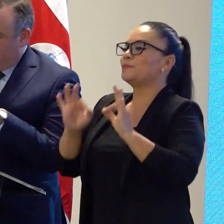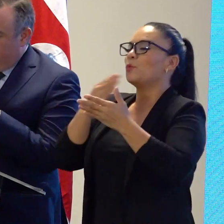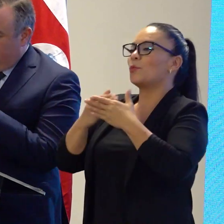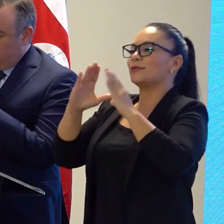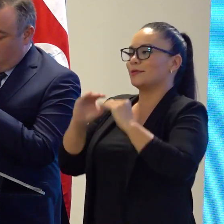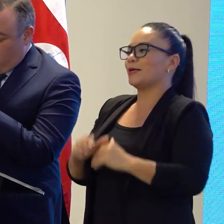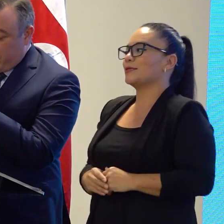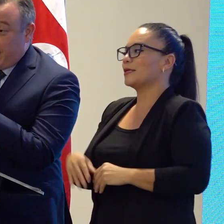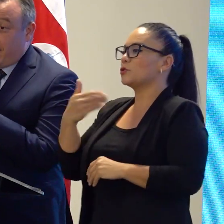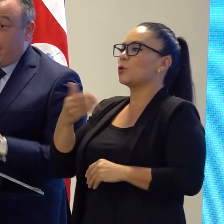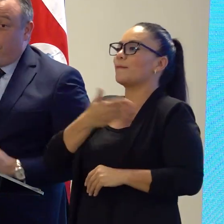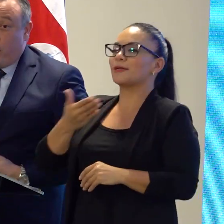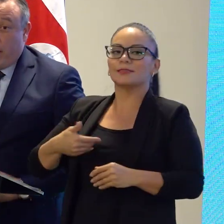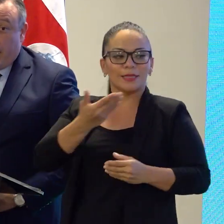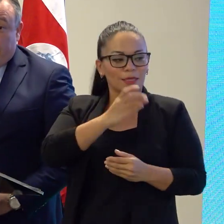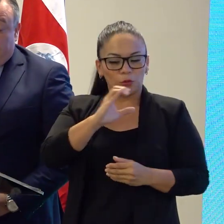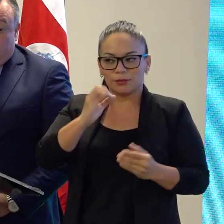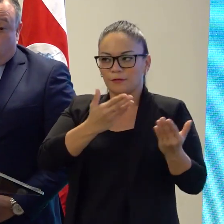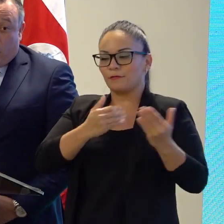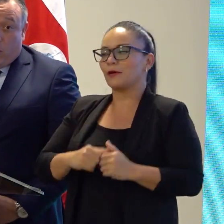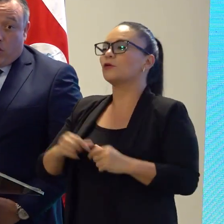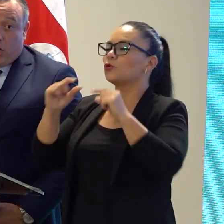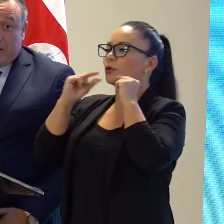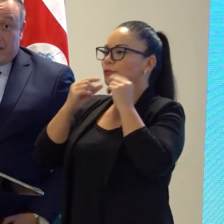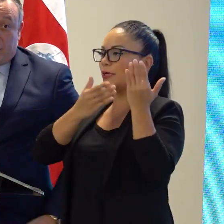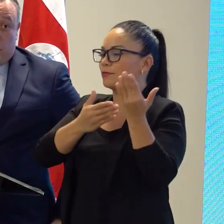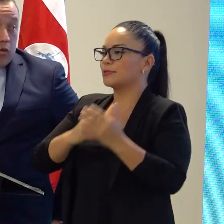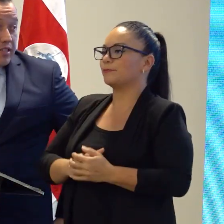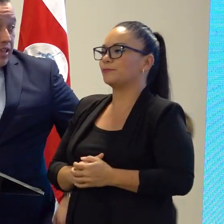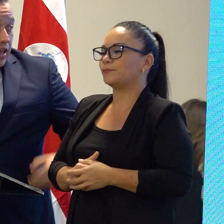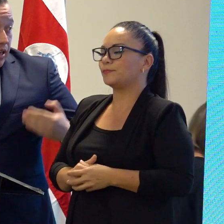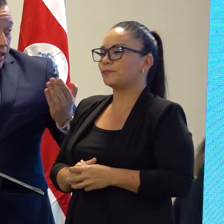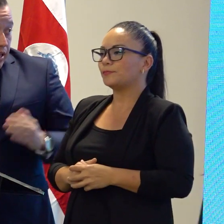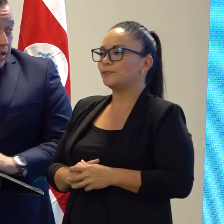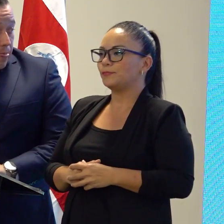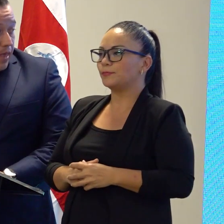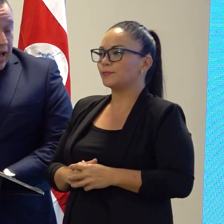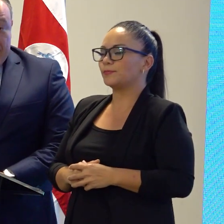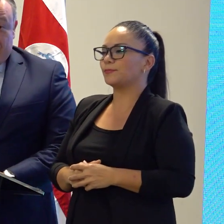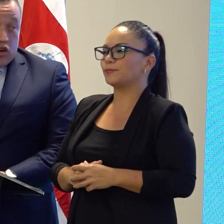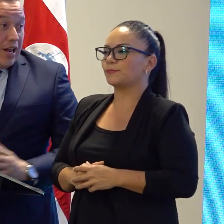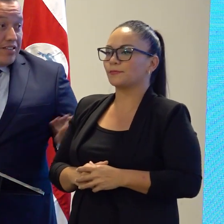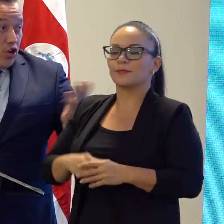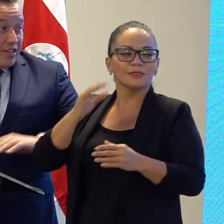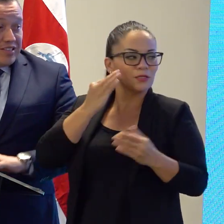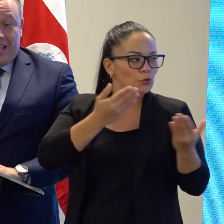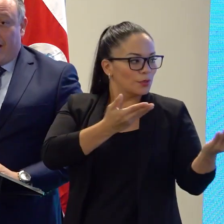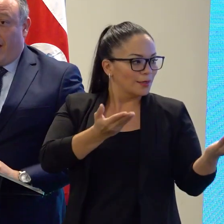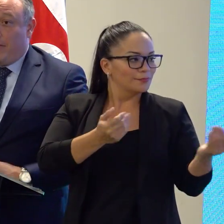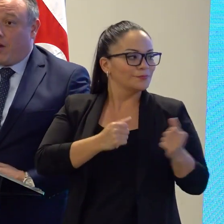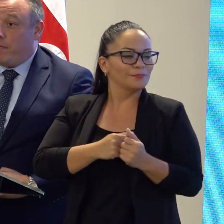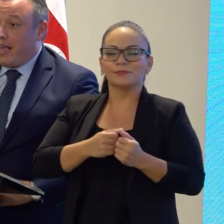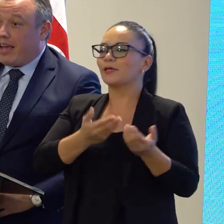Buenas tardes al señor presidente de la república Don Rodrigo Chávez Robles y a la señora y señores